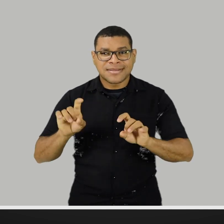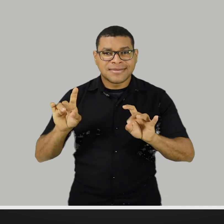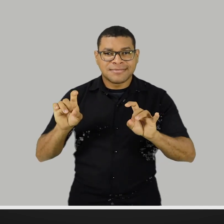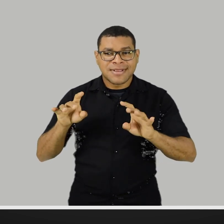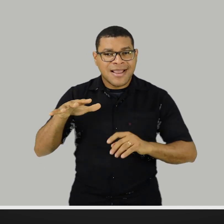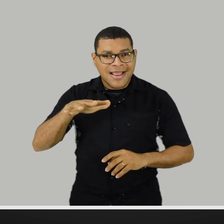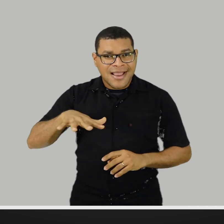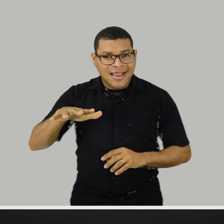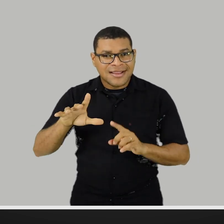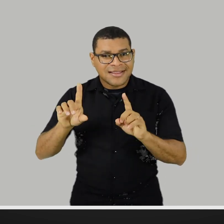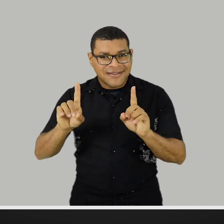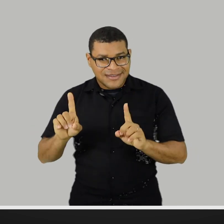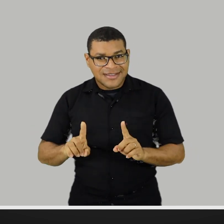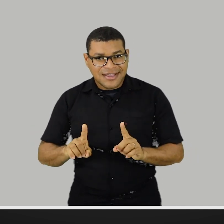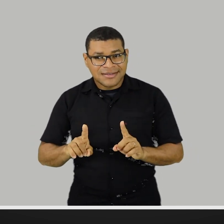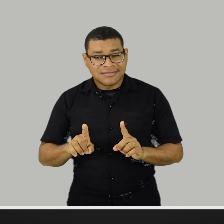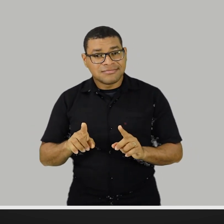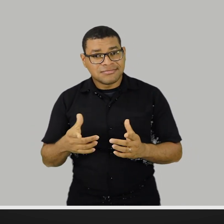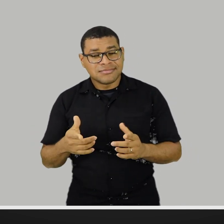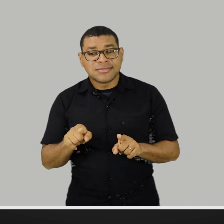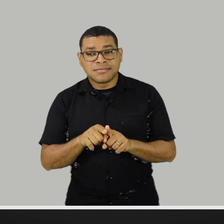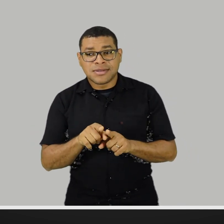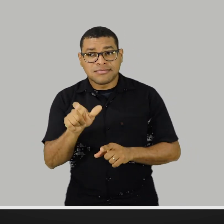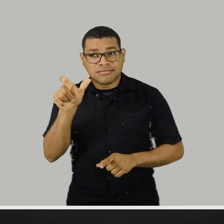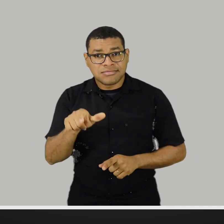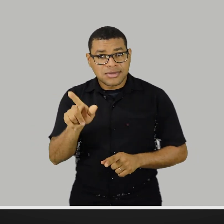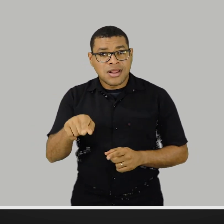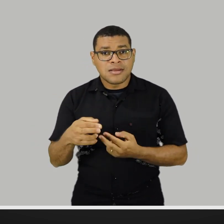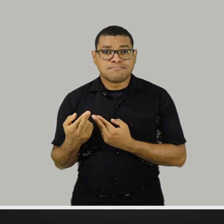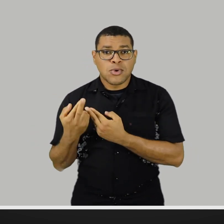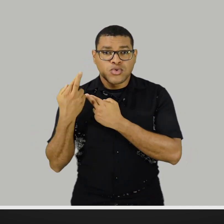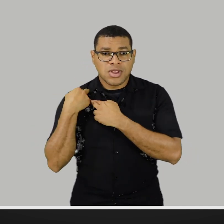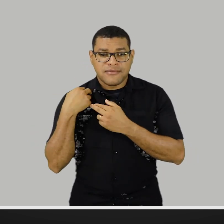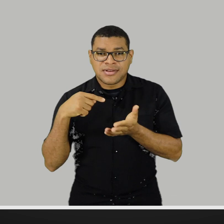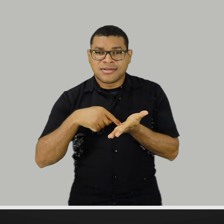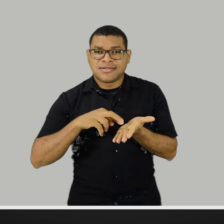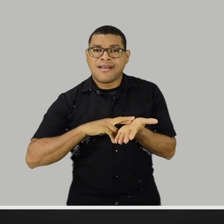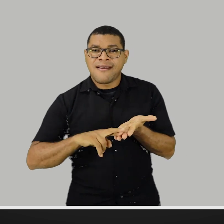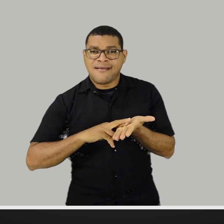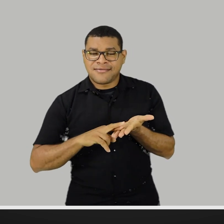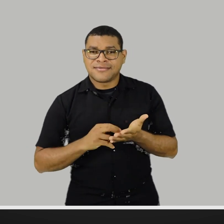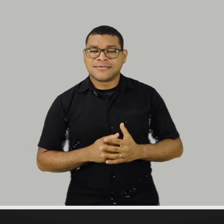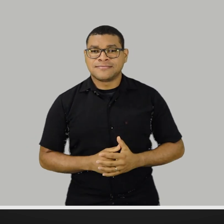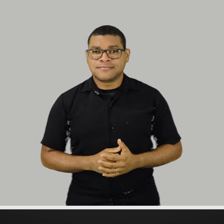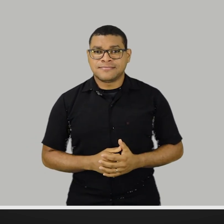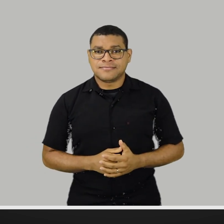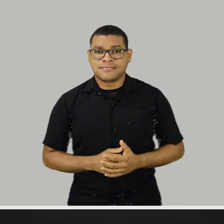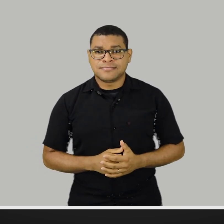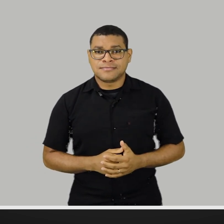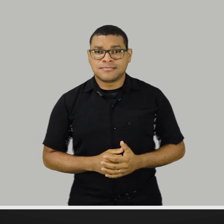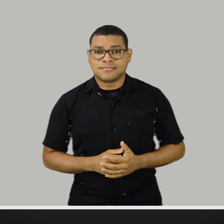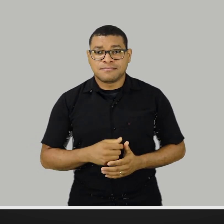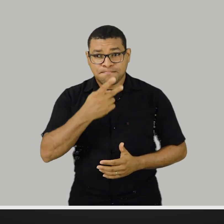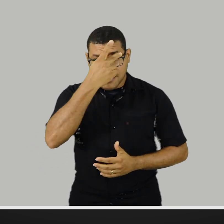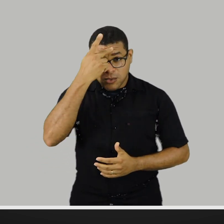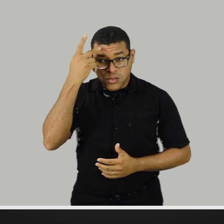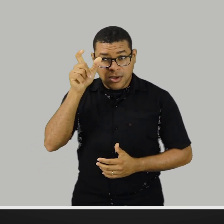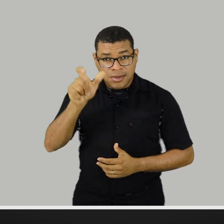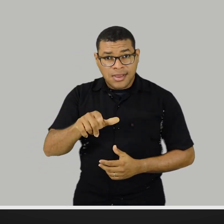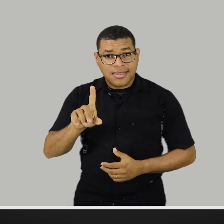apresentada e responsável pela emissão do mesmo no caso das pessoas com deficiência auditiva